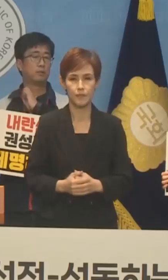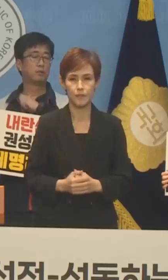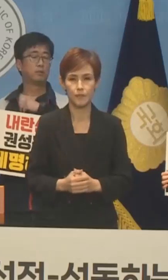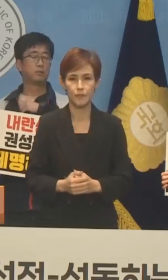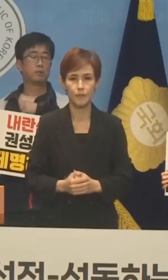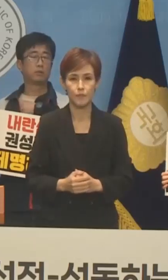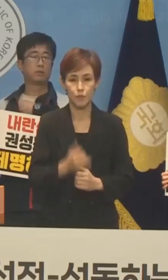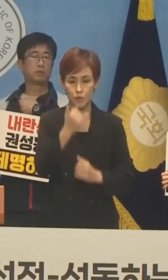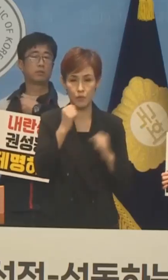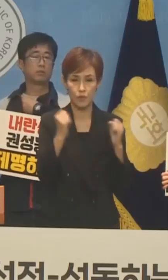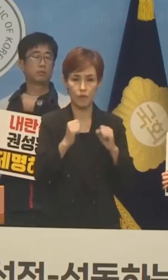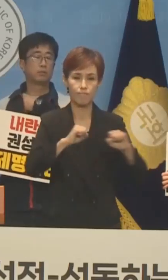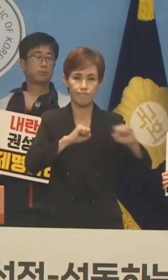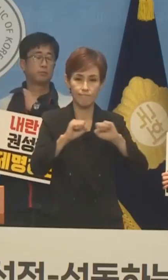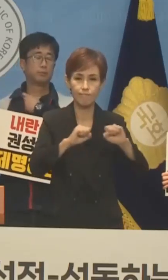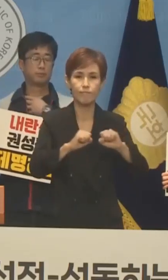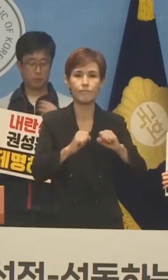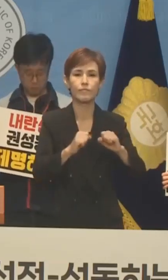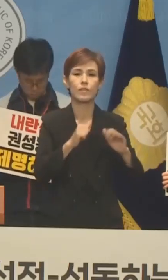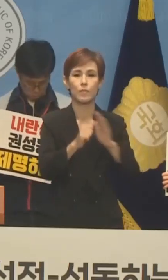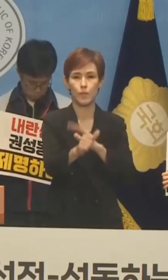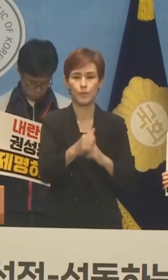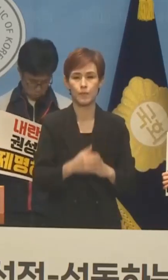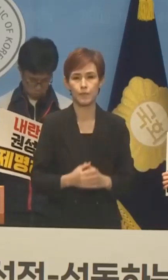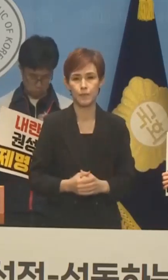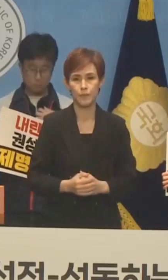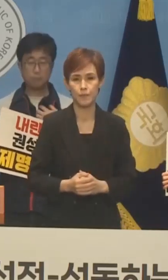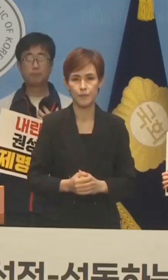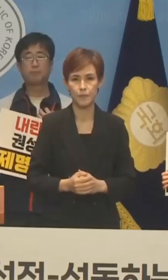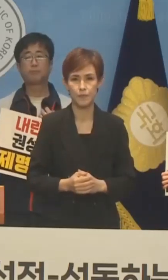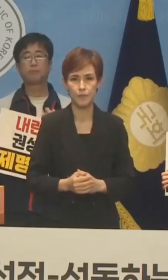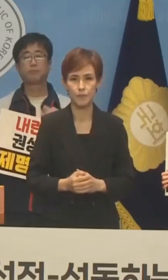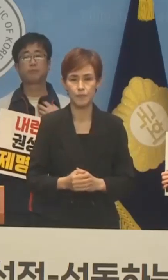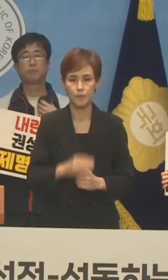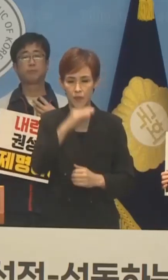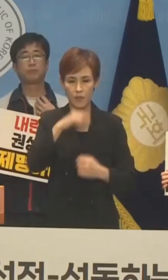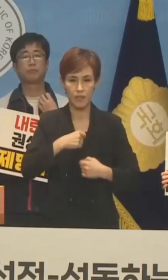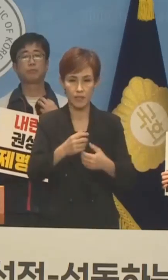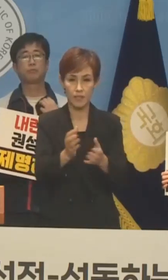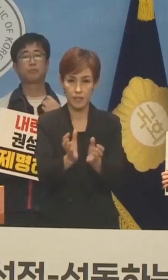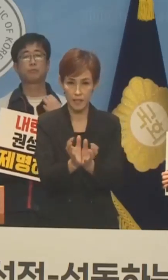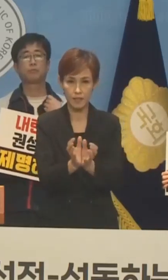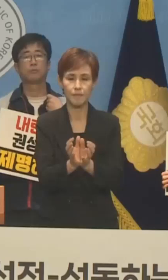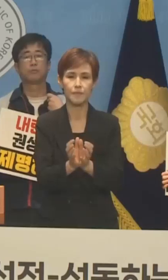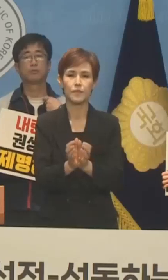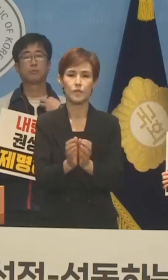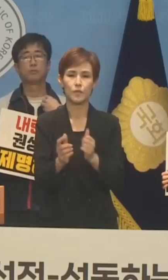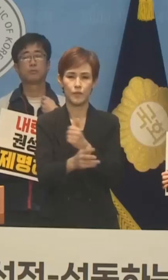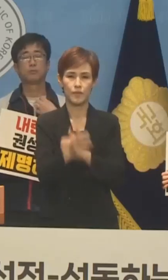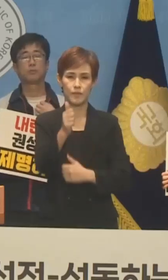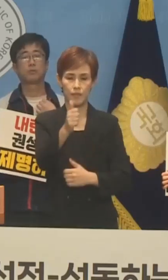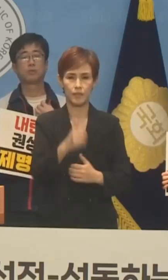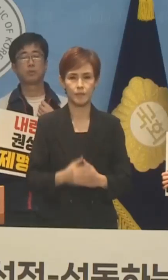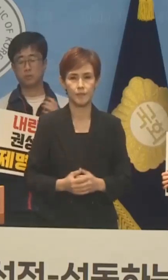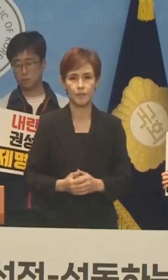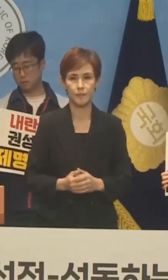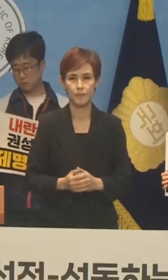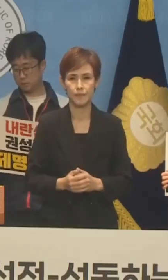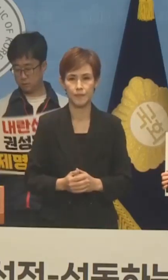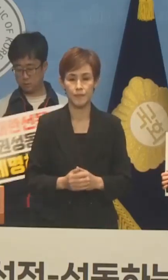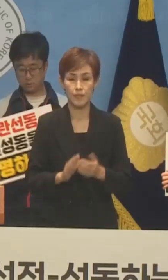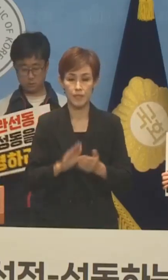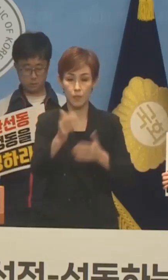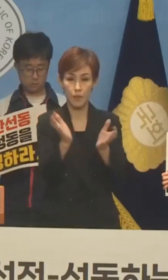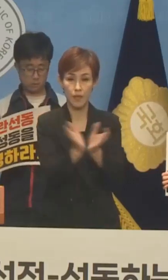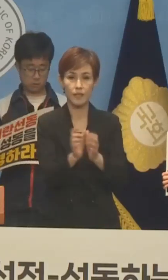오동철 춘천공동행동 상임공동대표님, 윤민섭 정의당 강원특별자치도당 위원장님, 강석헌